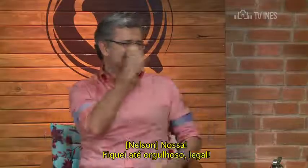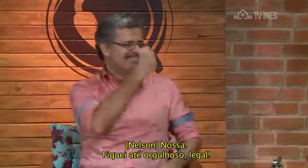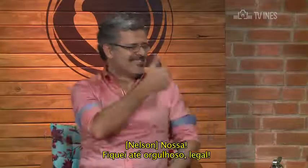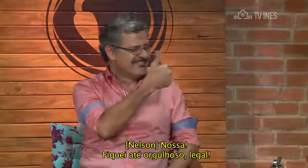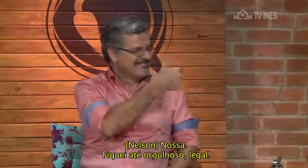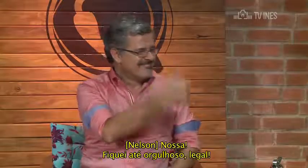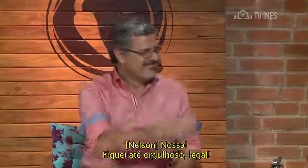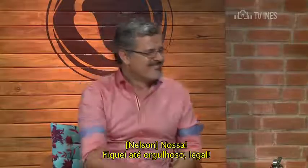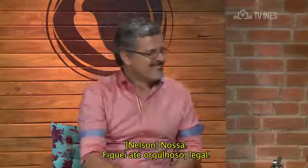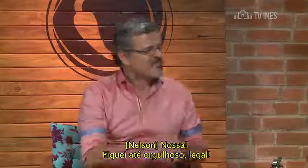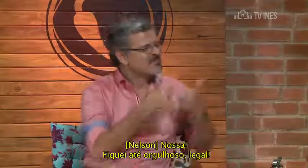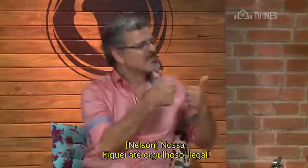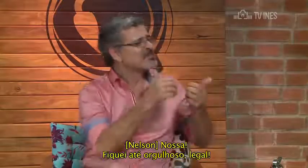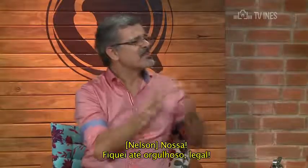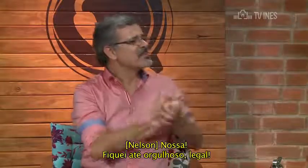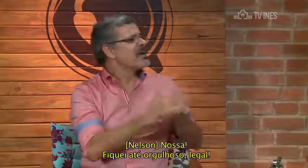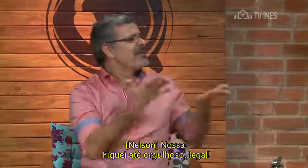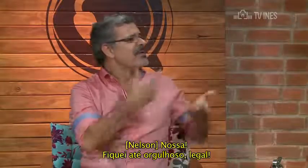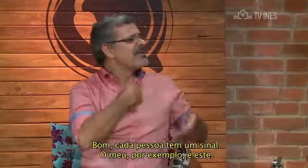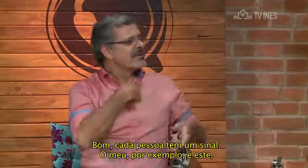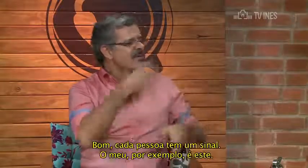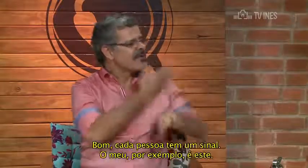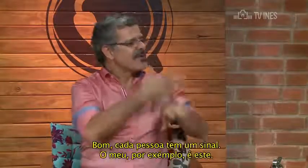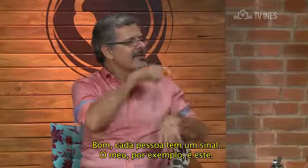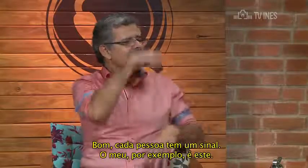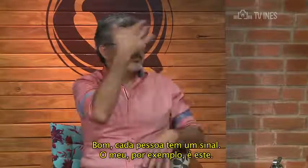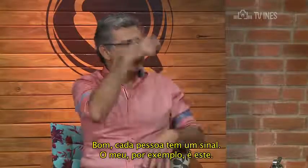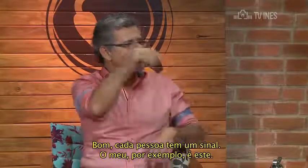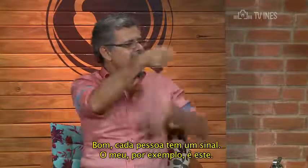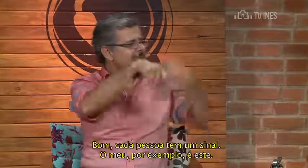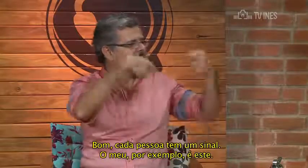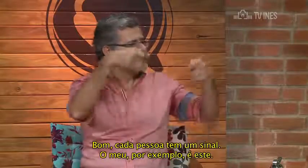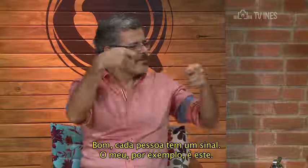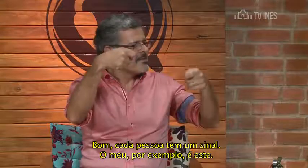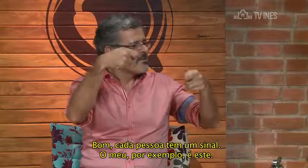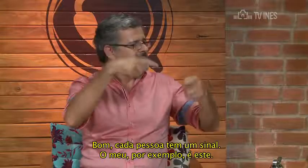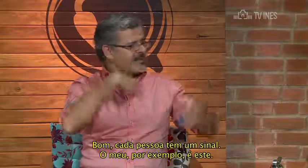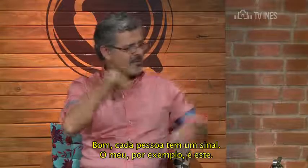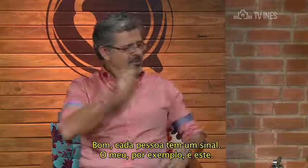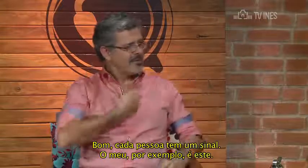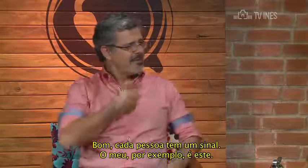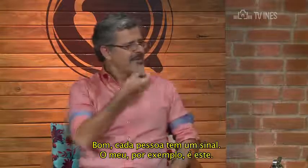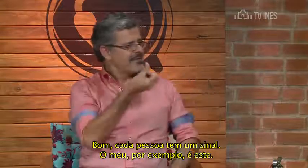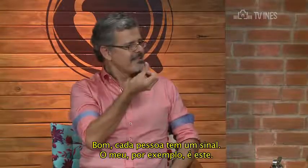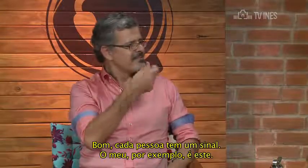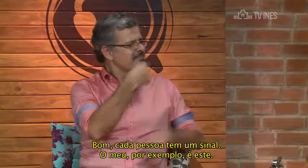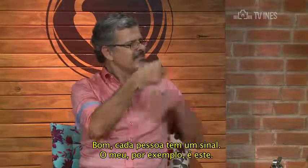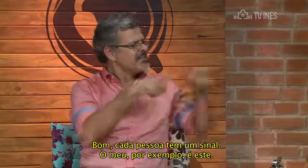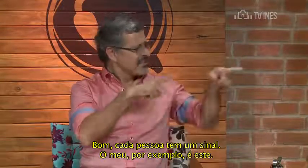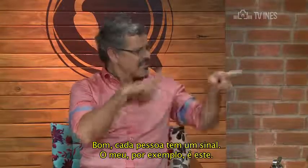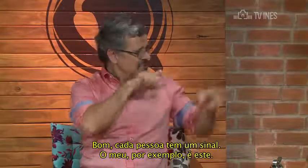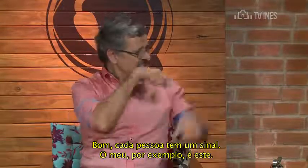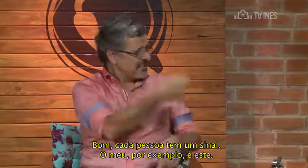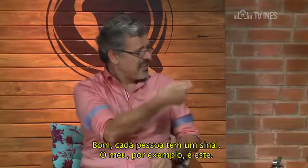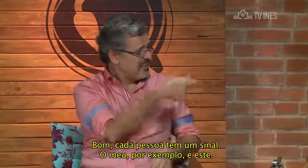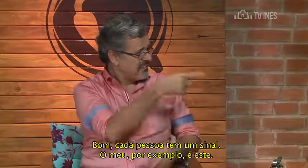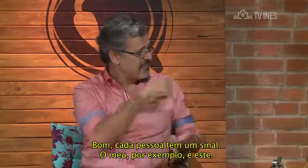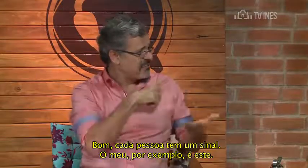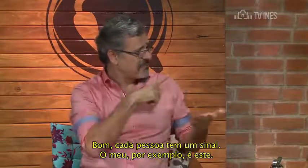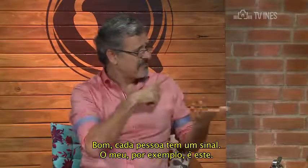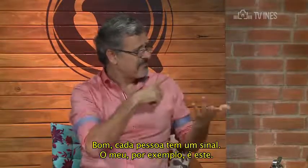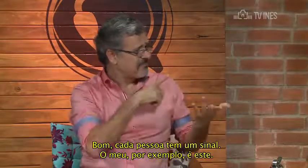Nossa, fiquei até orgulhoso, legal. Bom, cada pessoa tem um sinal. O meu, por exemplo, é